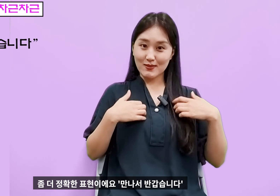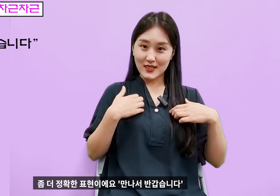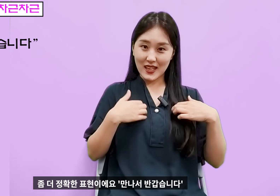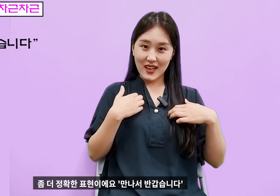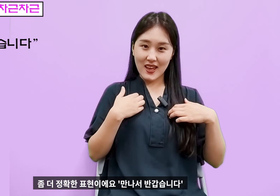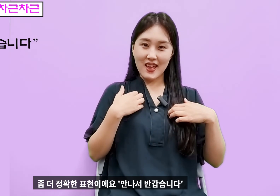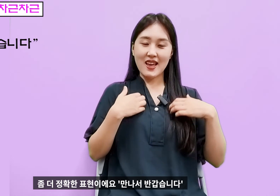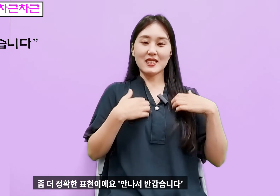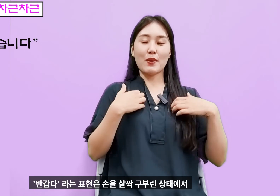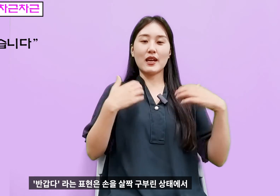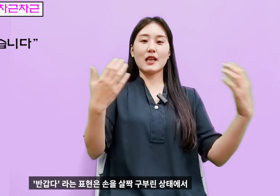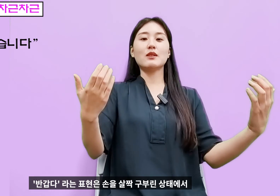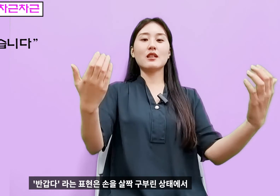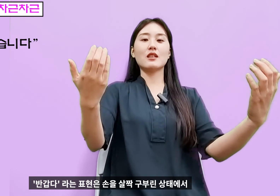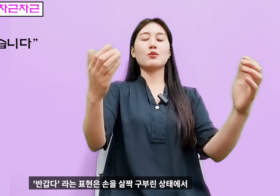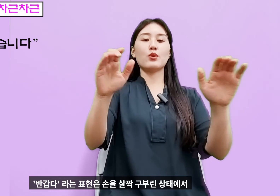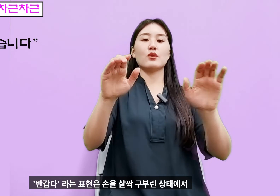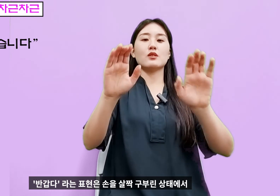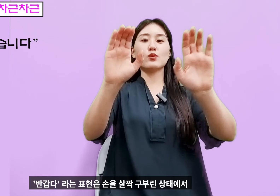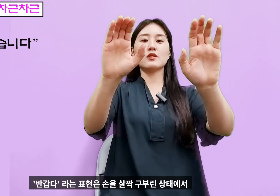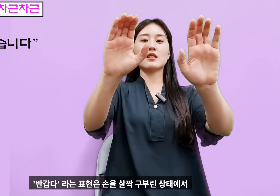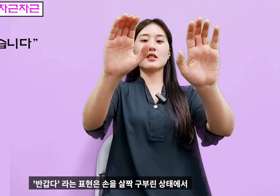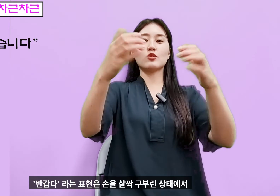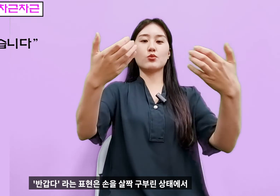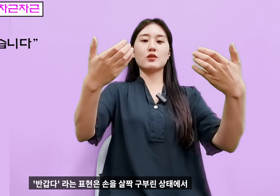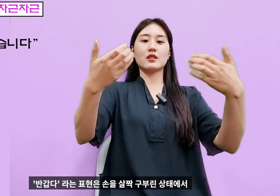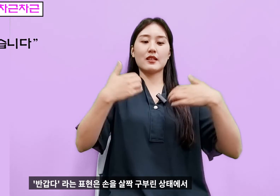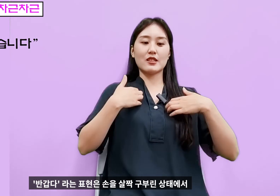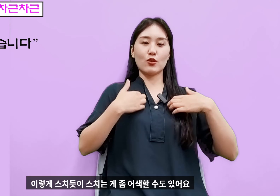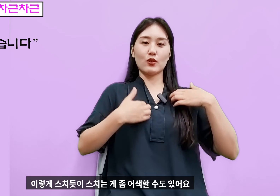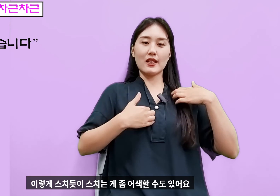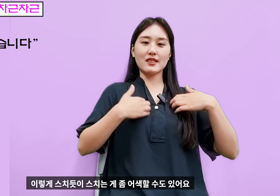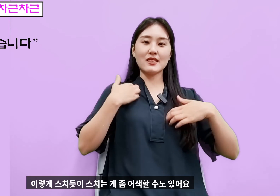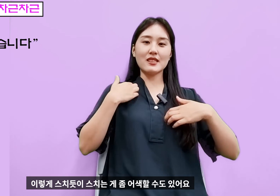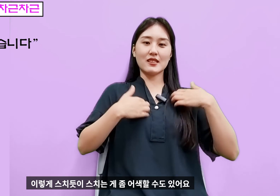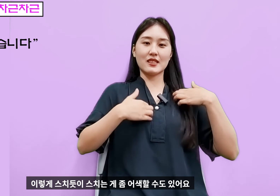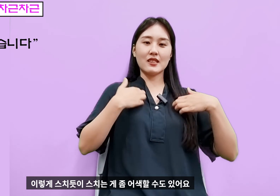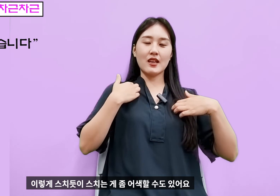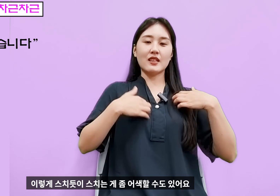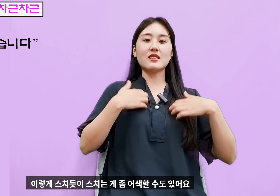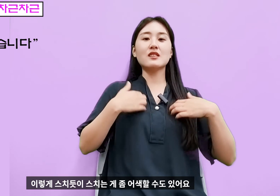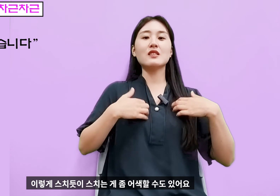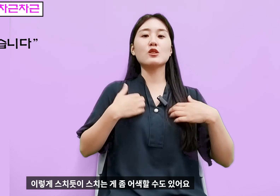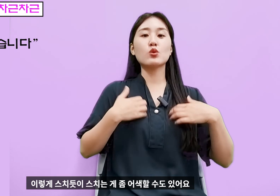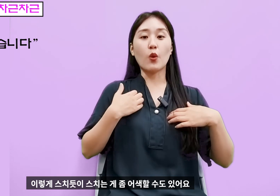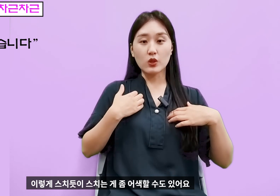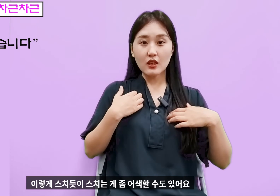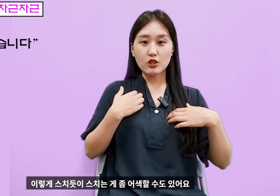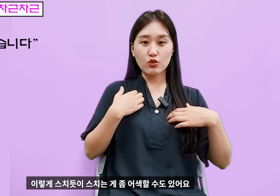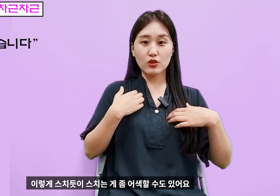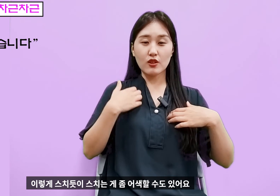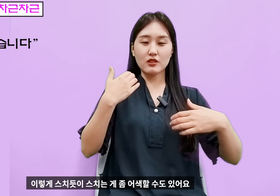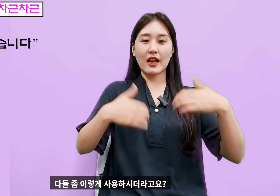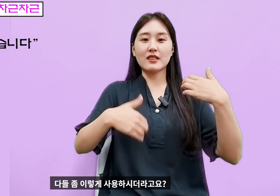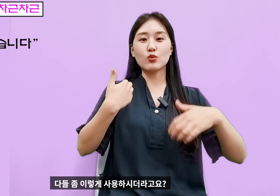반갑습니다. 반갑다라는 표현은 손을 살짝 구부린 상태에서 이렇게 스치듯이, 이 스치는 게 조금 어색할 수도 있어요. 그래서 다들 좀